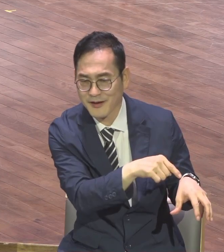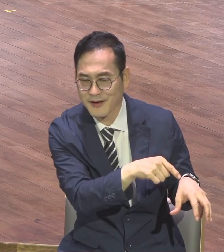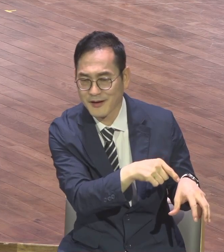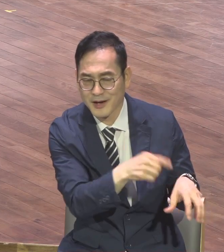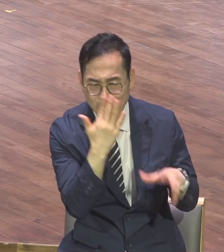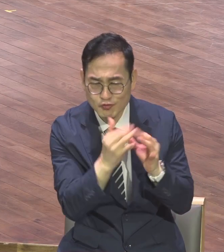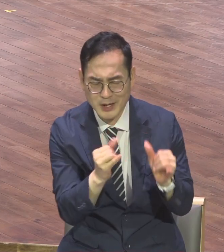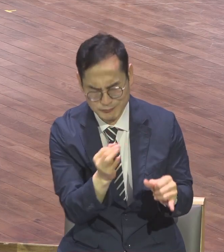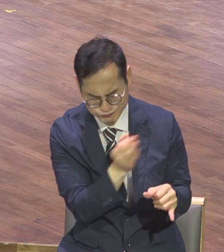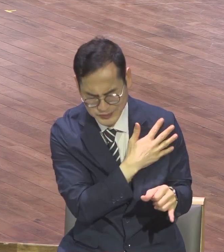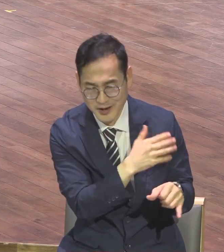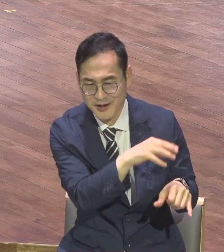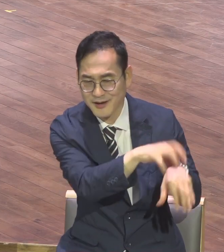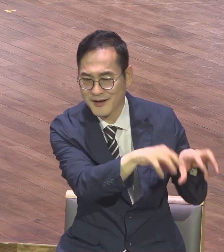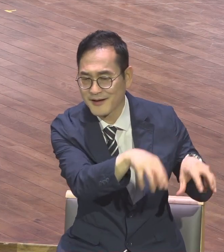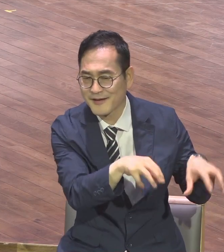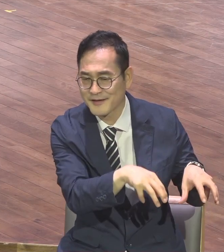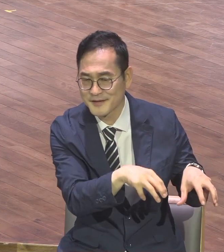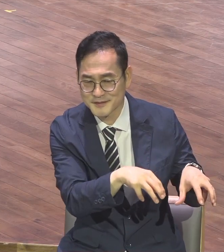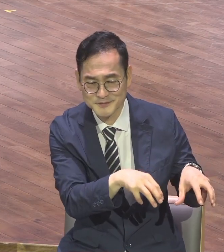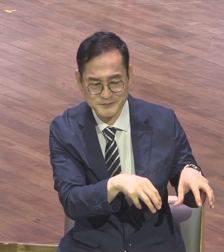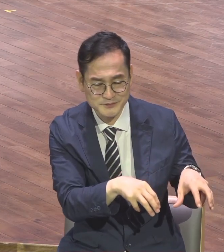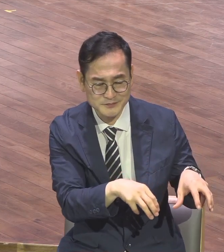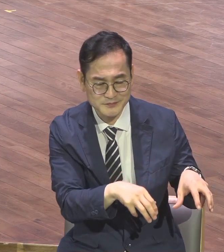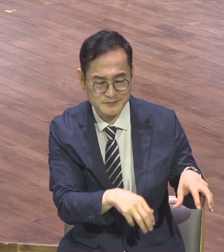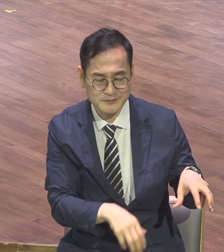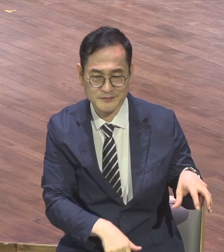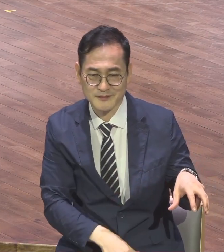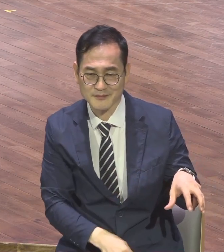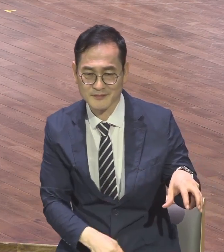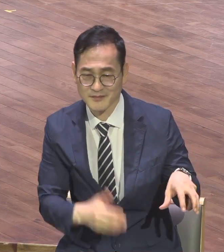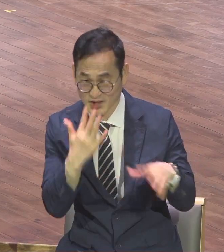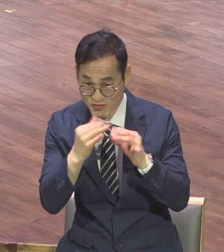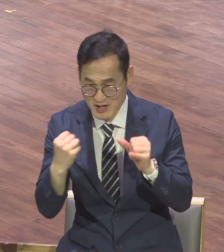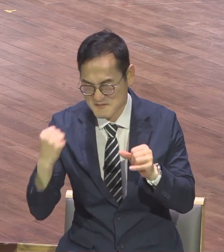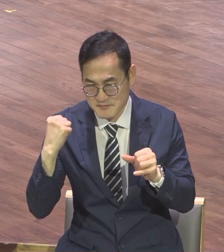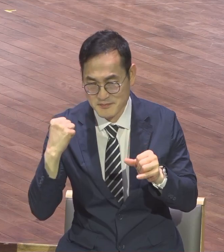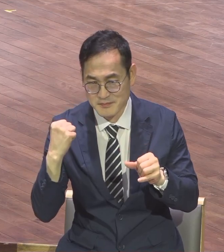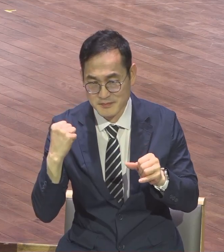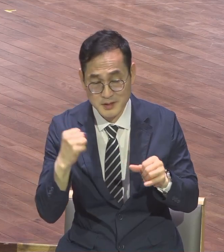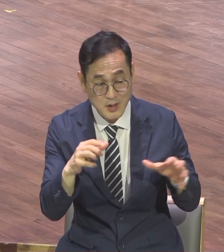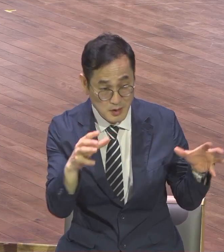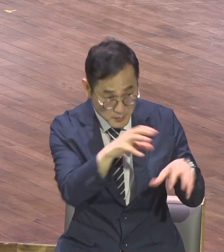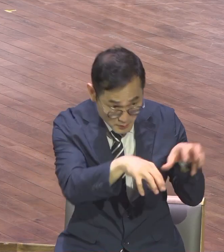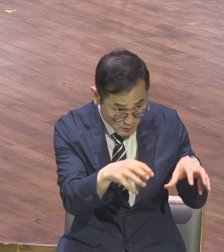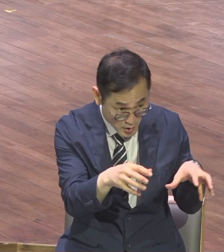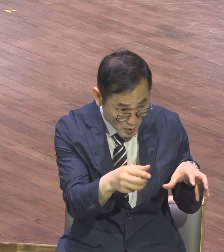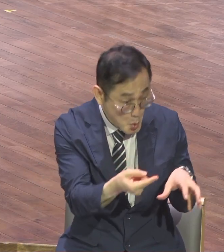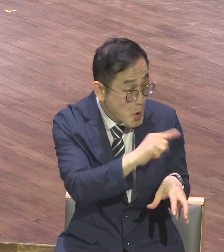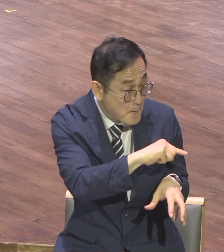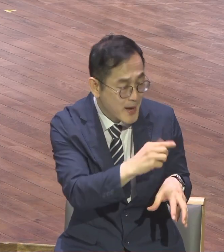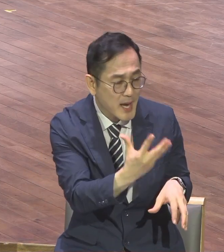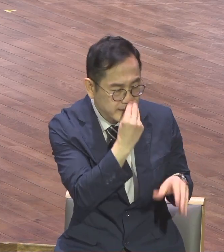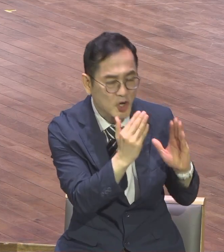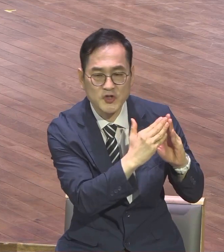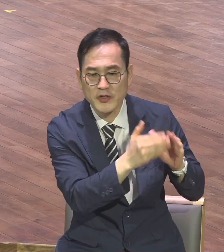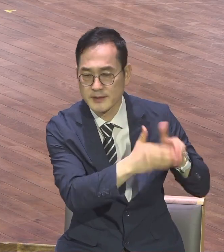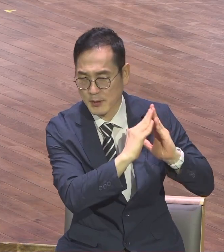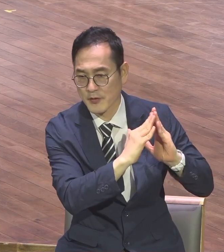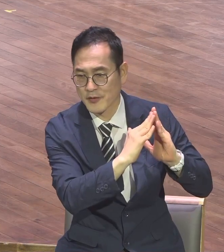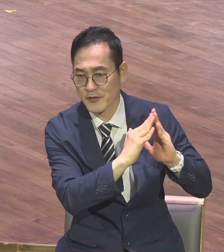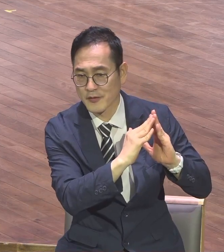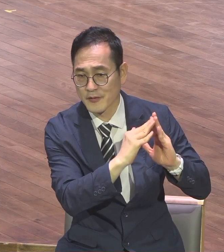부자 동네를 만들어 버려요. 그 사람들이 그 정도 영향이 있어요. 회당 딱 세운 회당. 회당을 딱